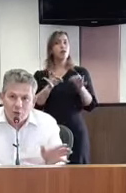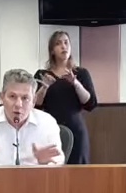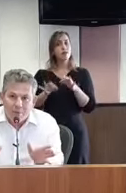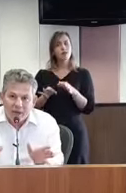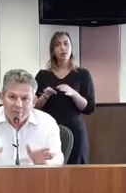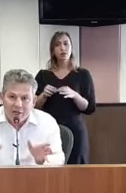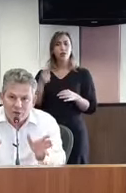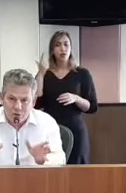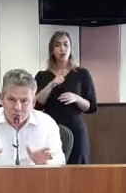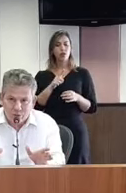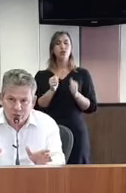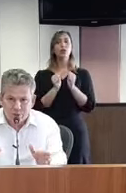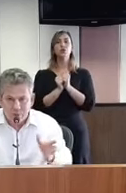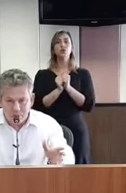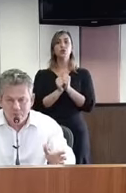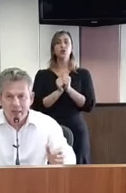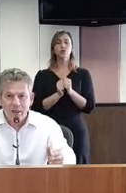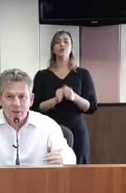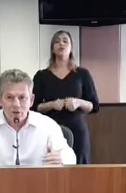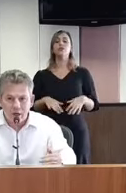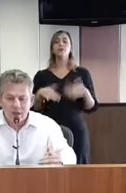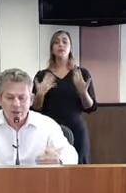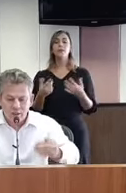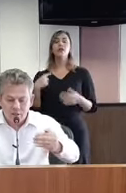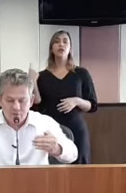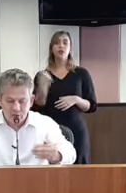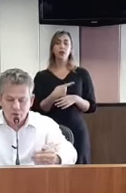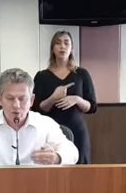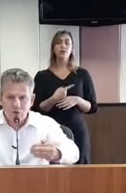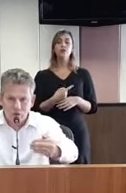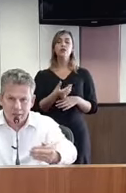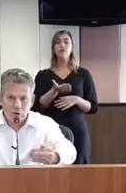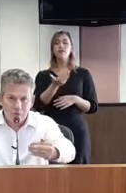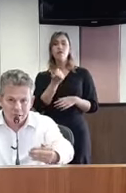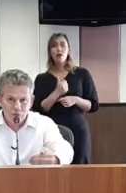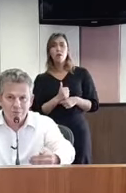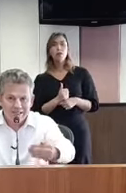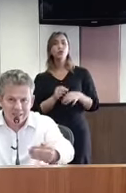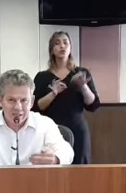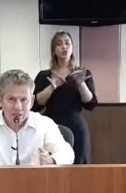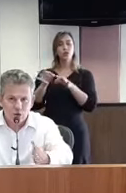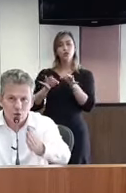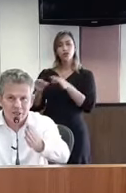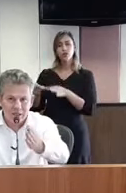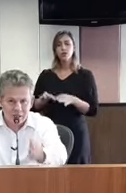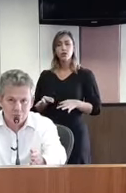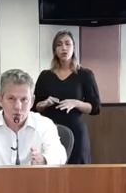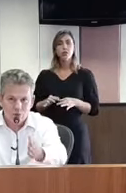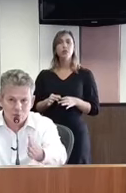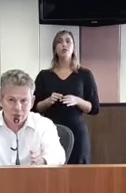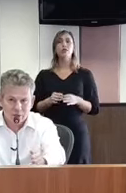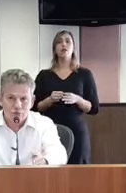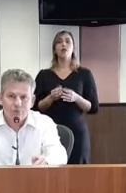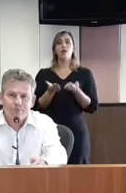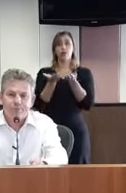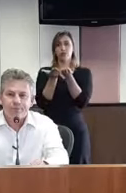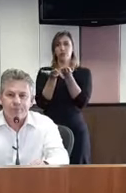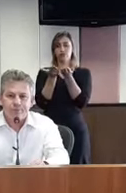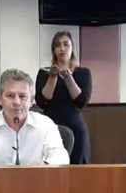gente acopla lá mais 200 leitos. Então, nós vamos continuar tomando medidas no equilíbrio, no bom